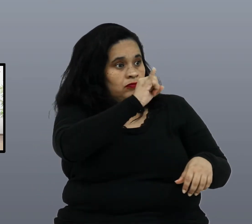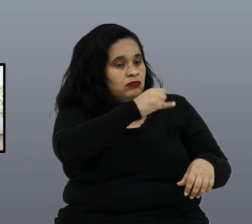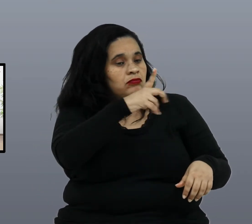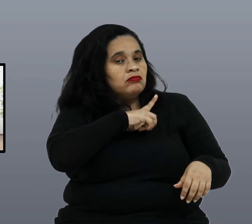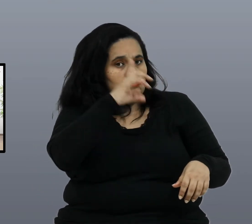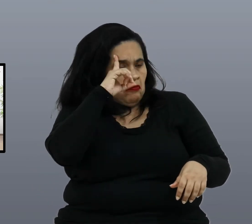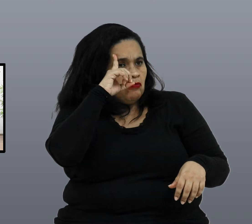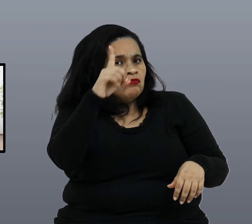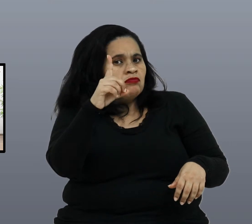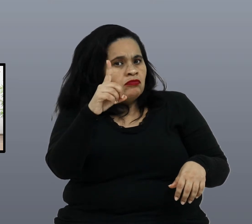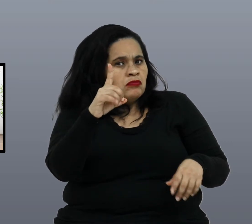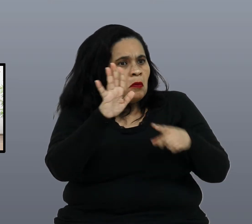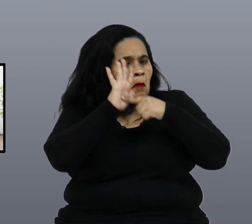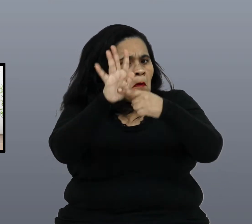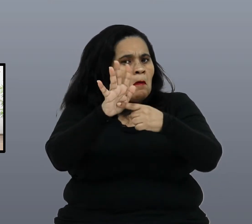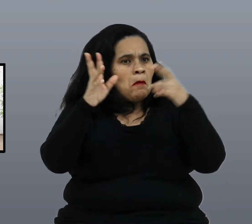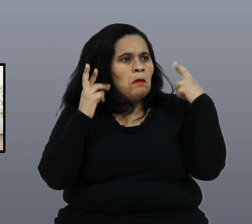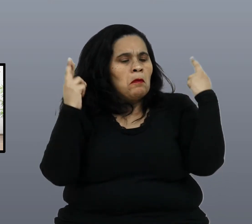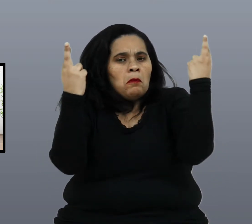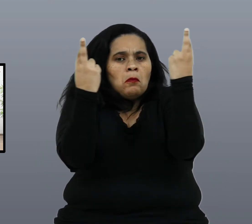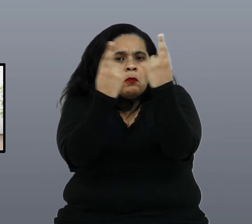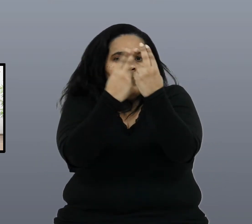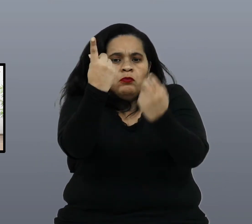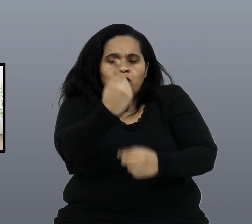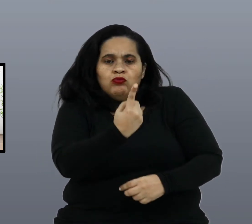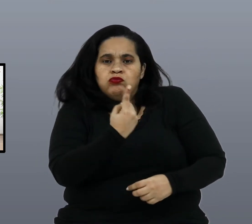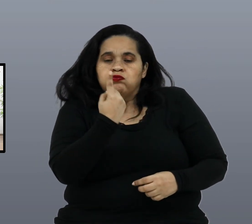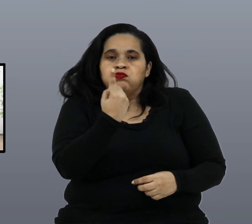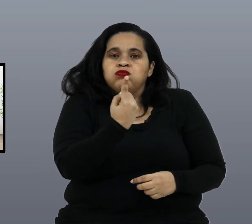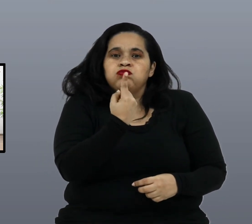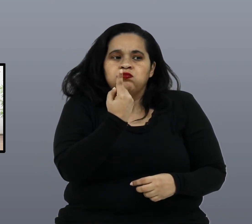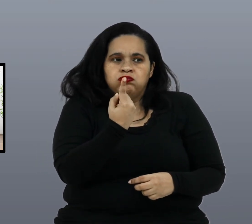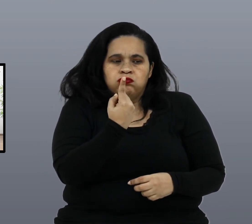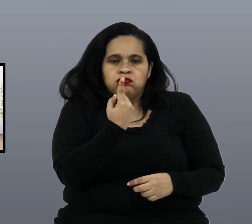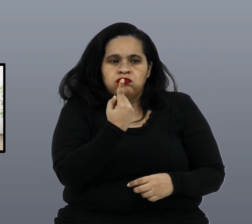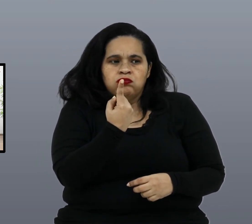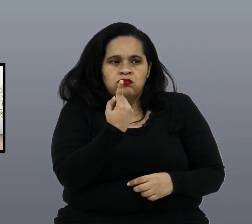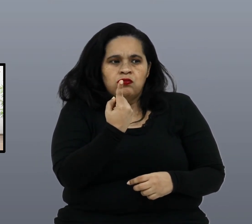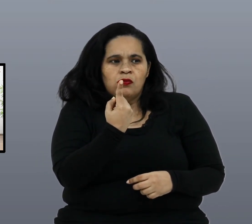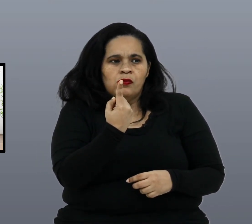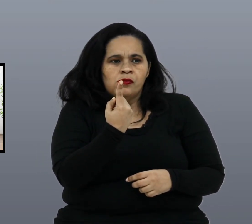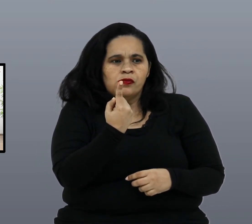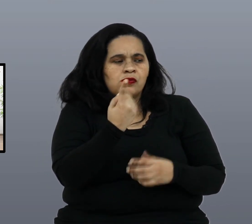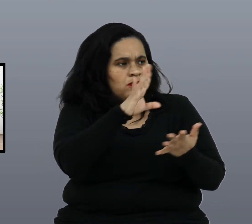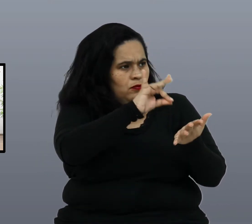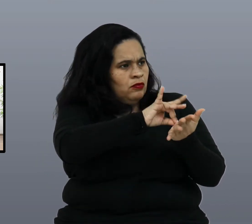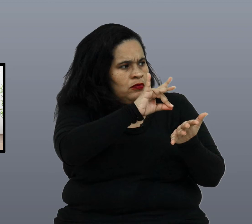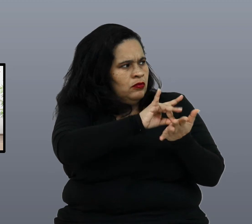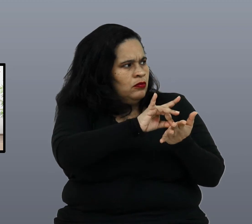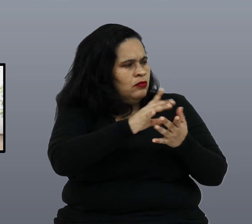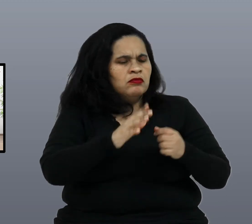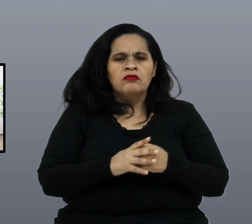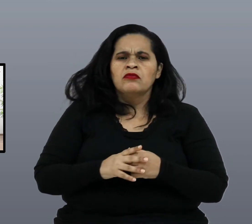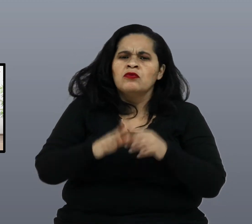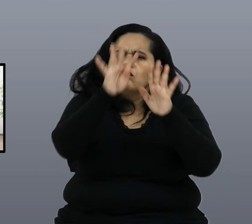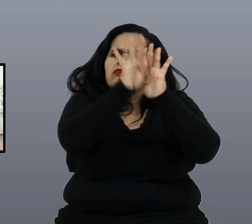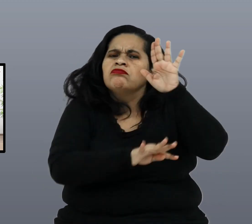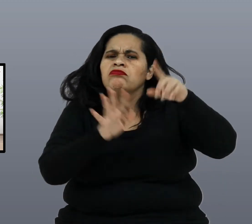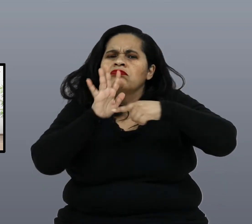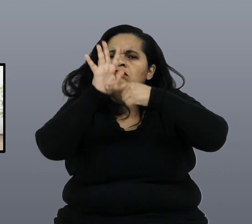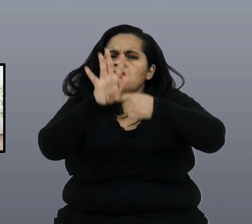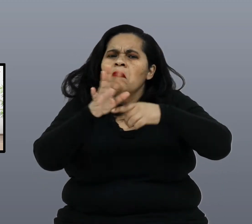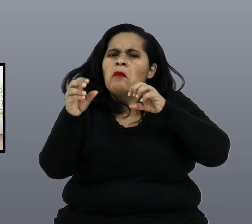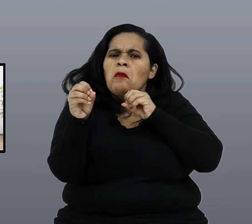Ele é único, é um império único. Depois dessa data aqui, ele começa a influenciar, né? Exato. Então, o que esse texto ensina para a